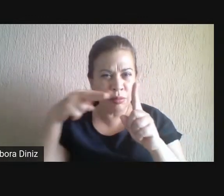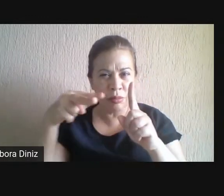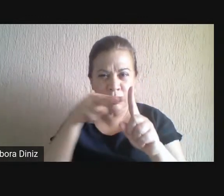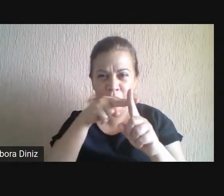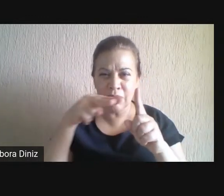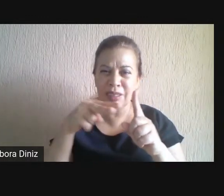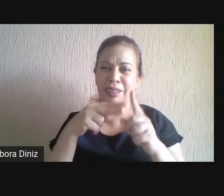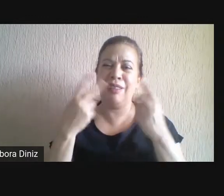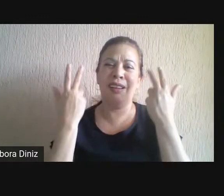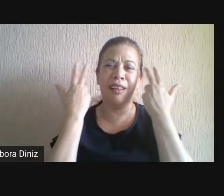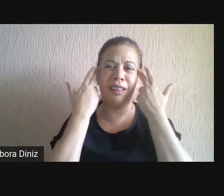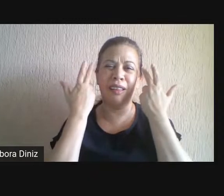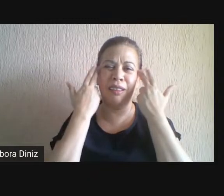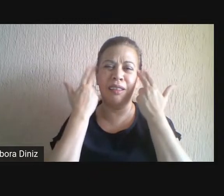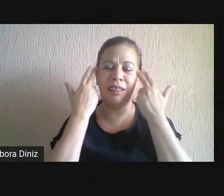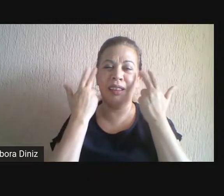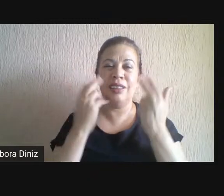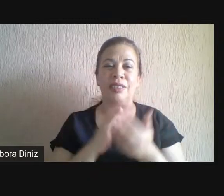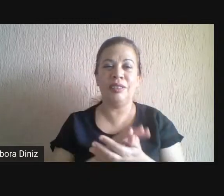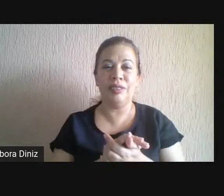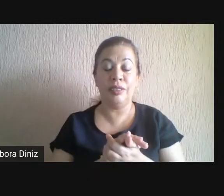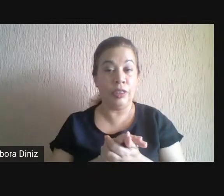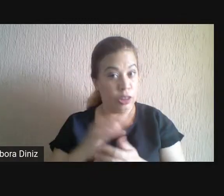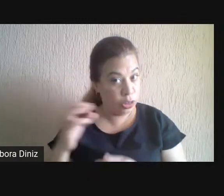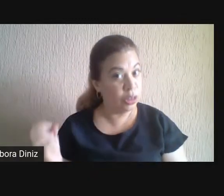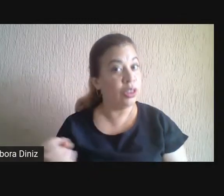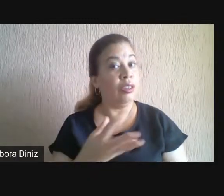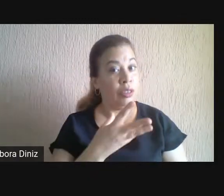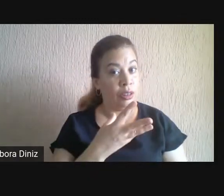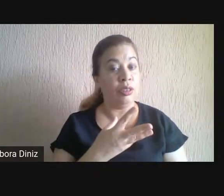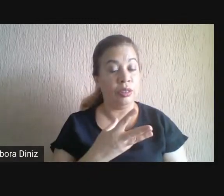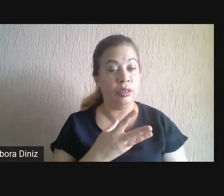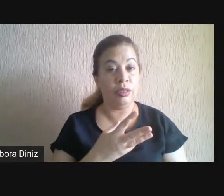comum e inovadora,